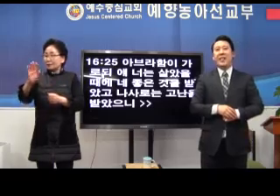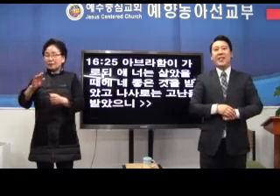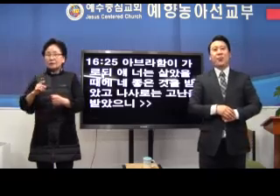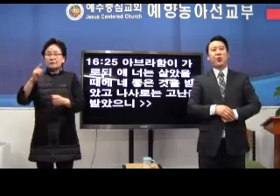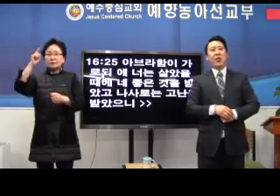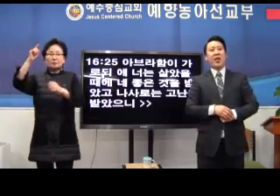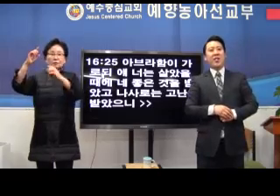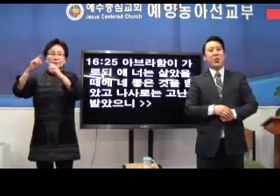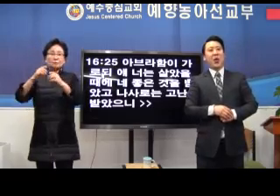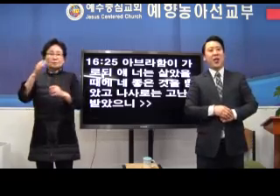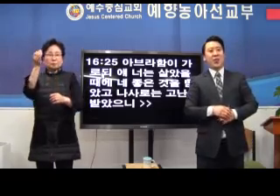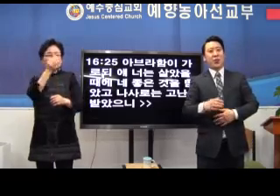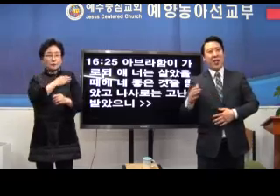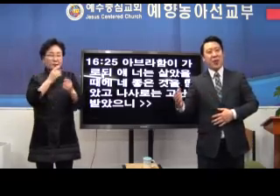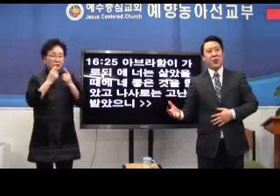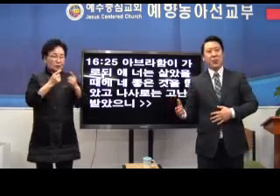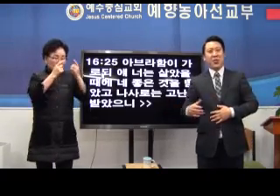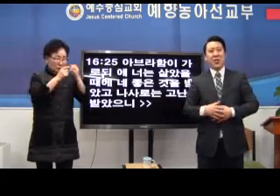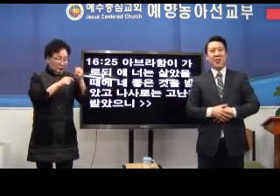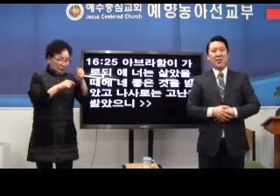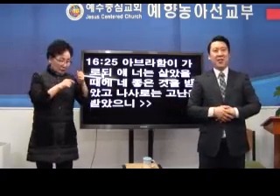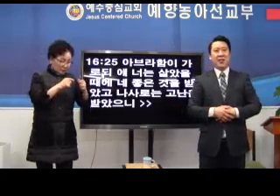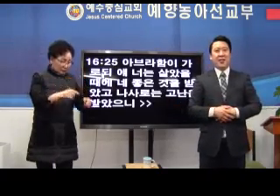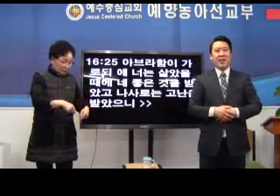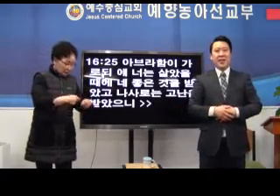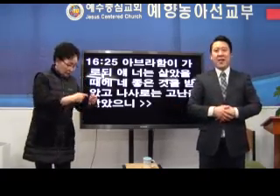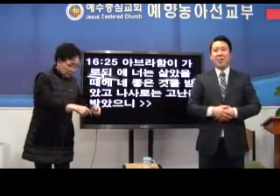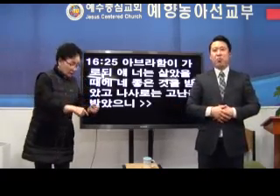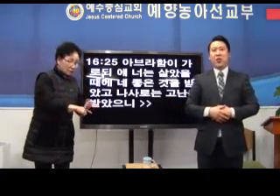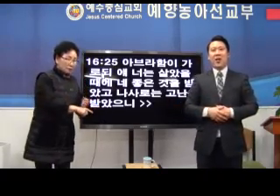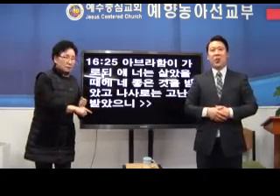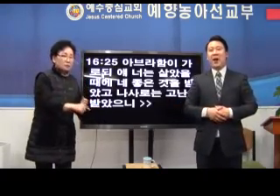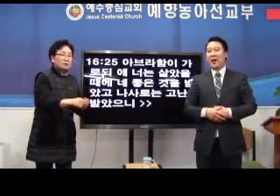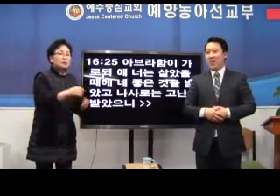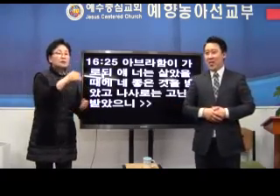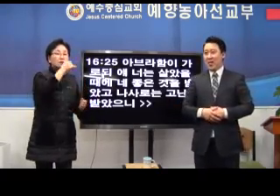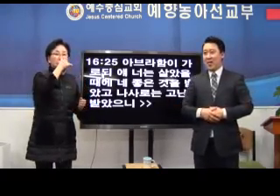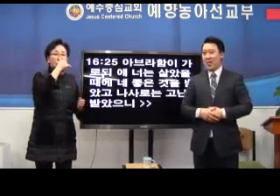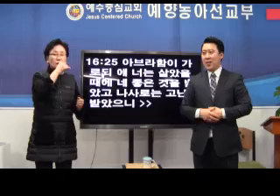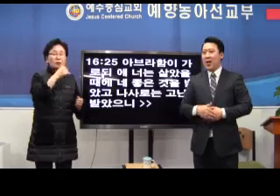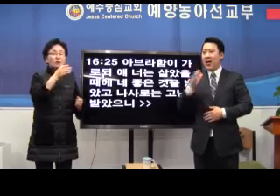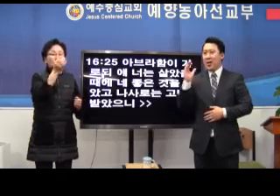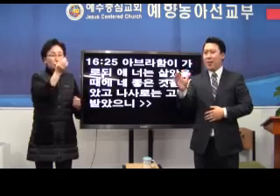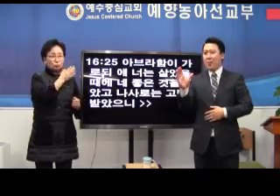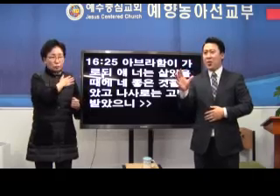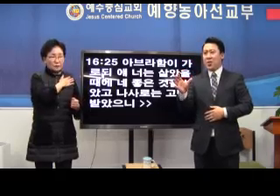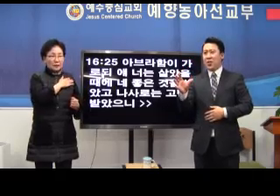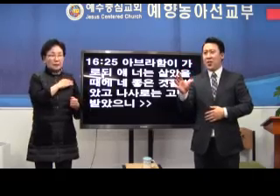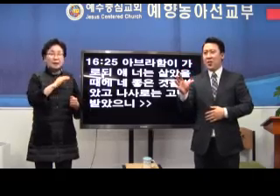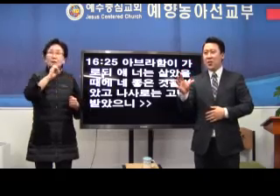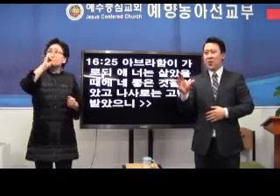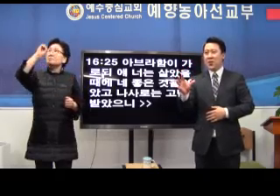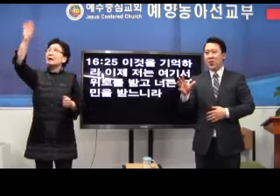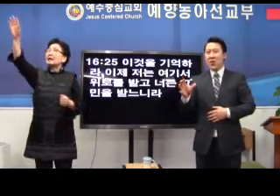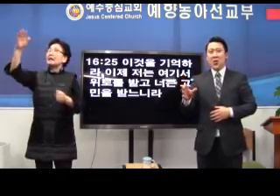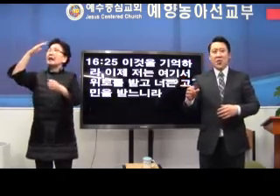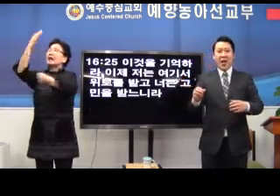천국에 이 부자가 지옥에 간 이유는 따로 있습니다. 그러니까 이 부자가 또 말합니다. 하나님 아버지여,